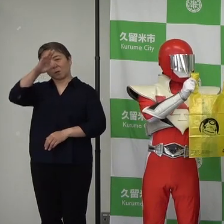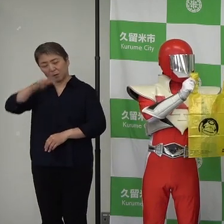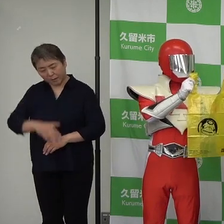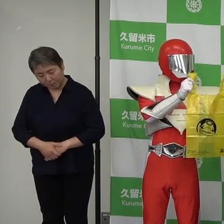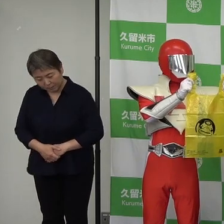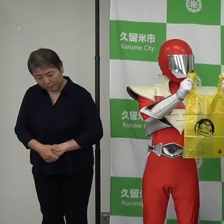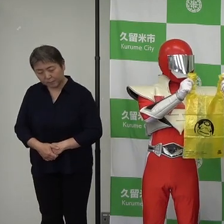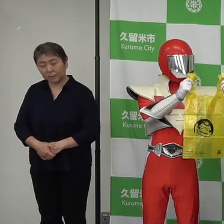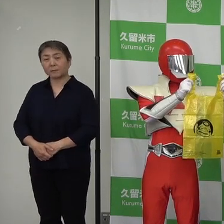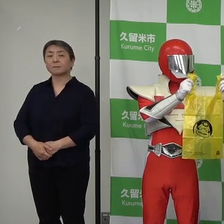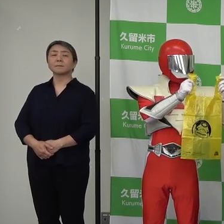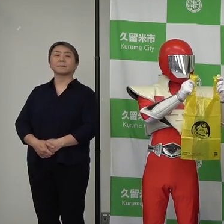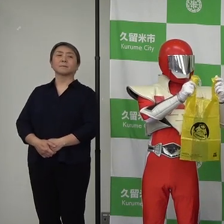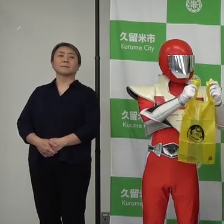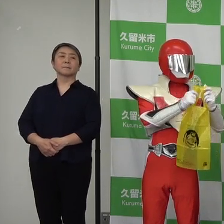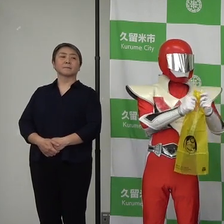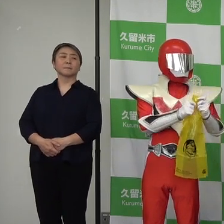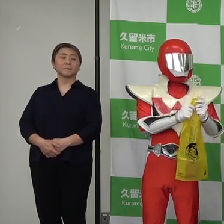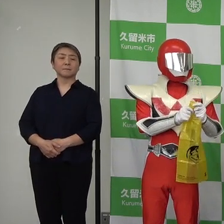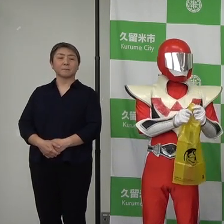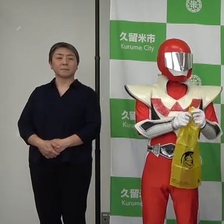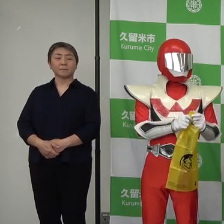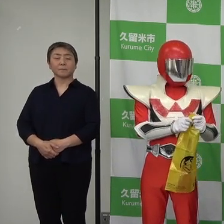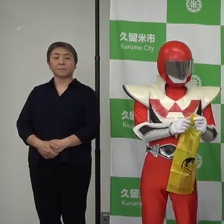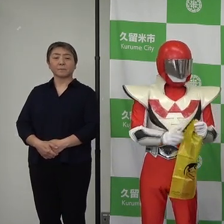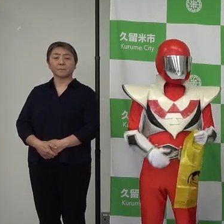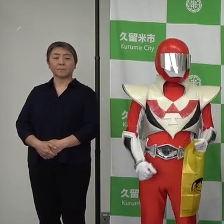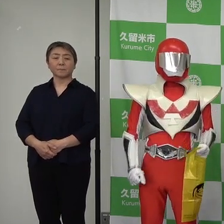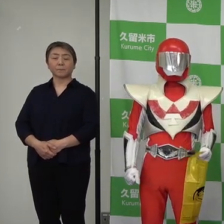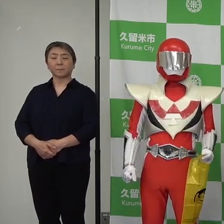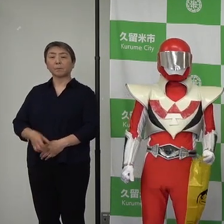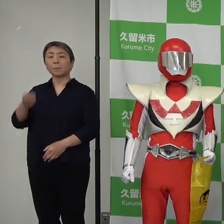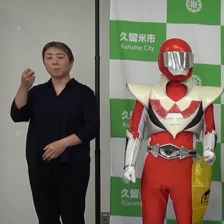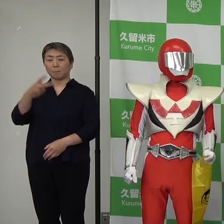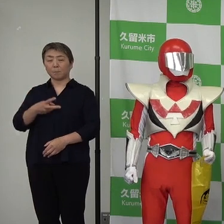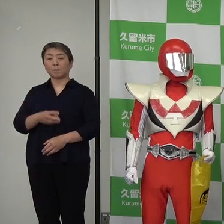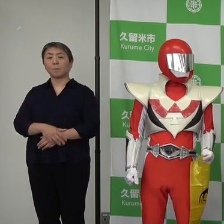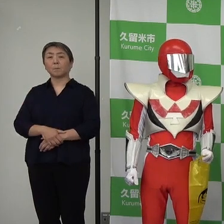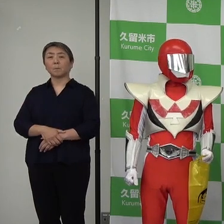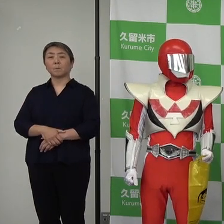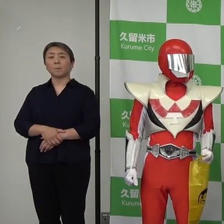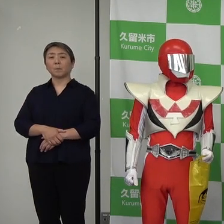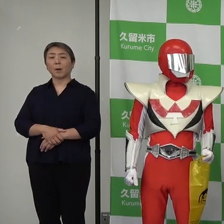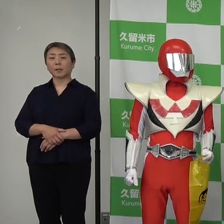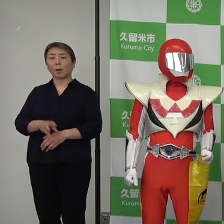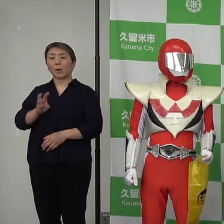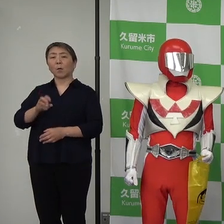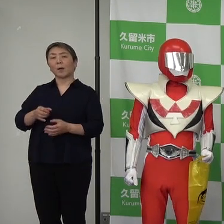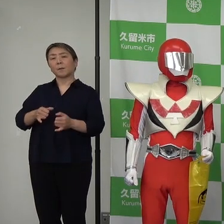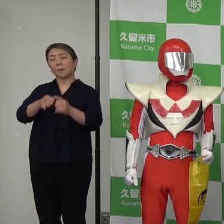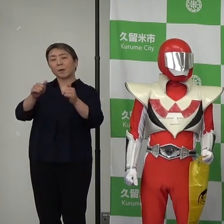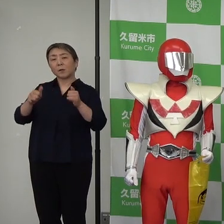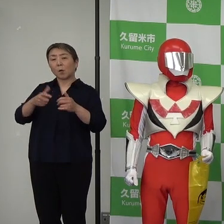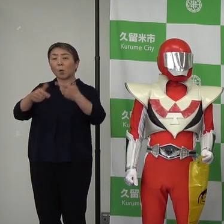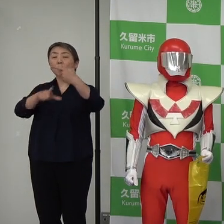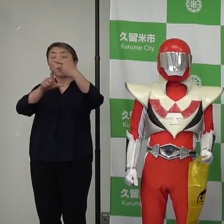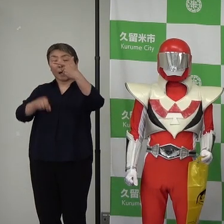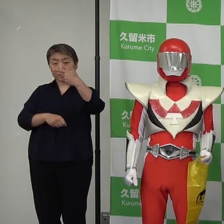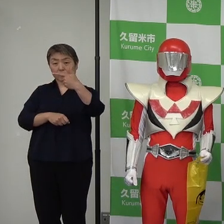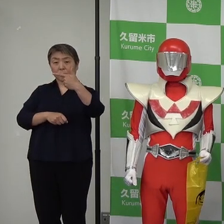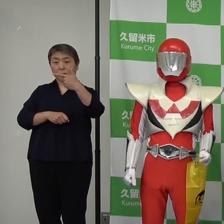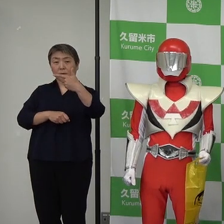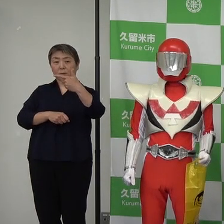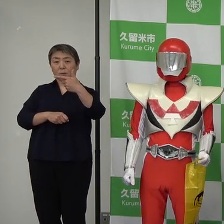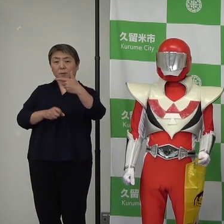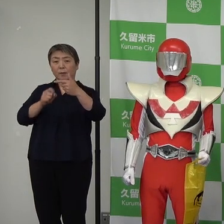。はい、それでは、またウェブ環境フェアの一環として6月の